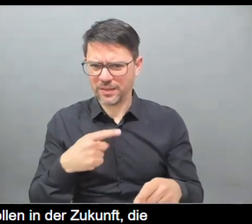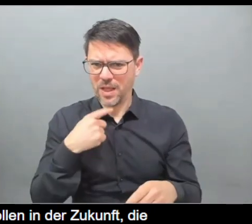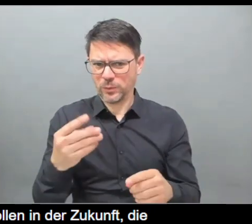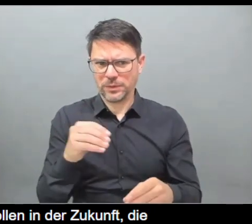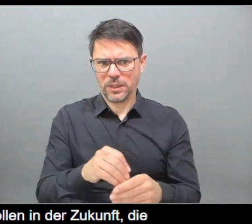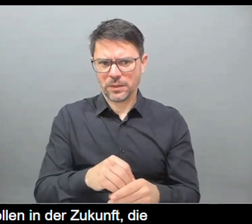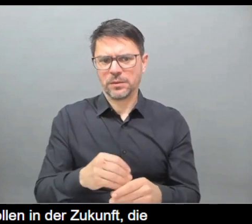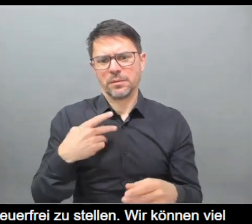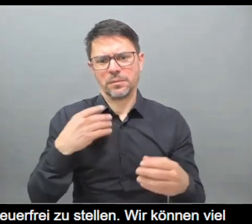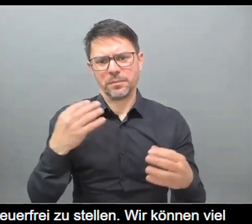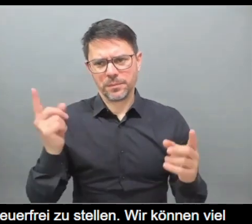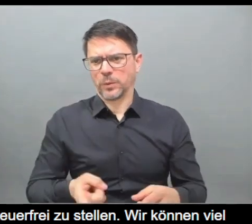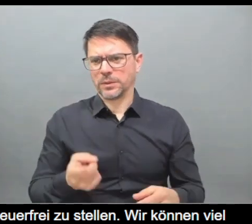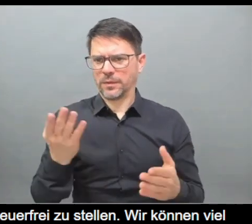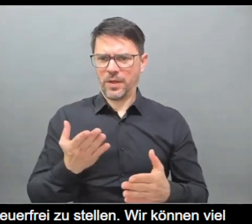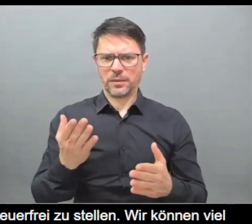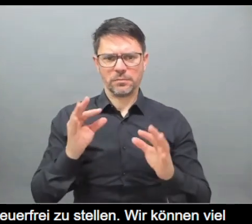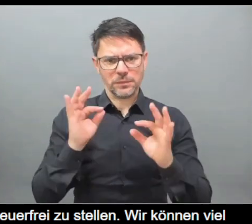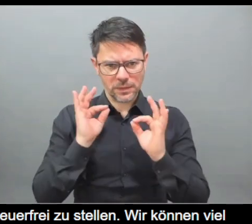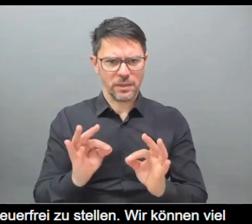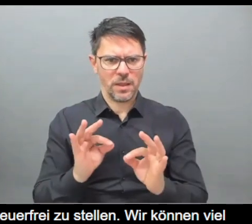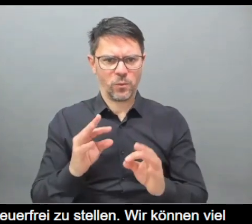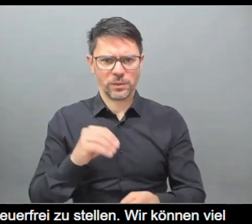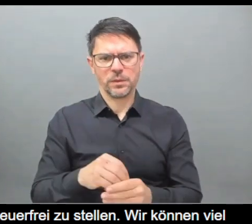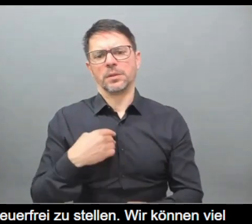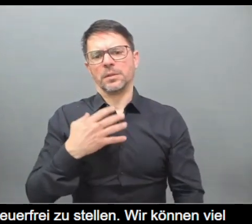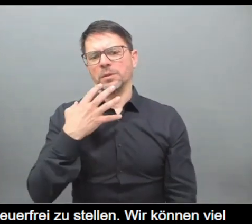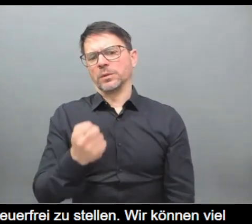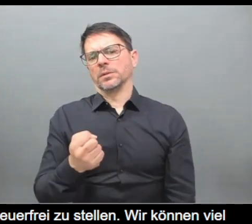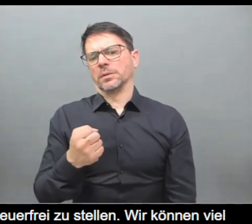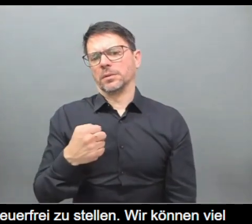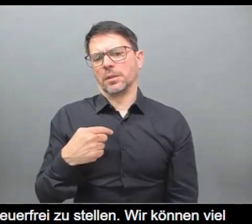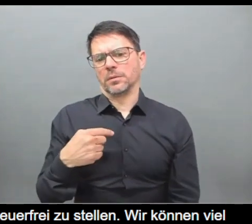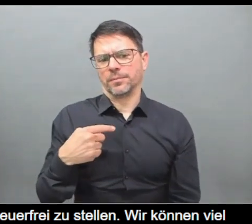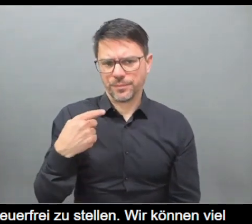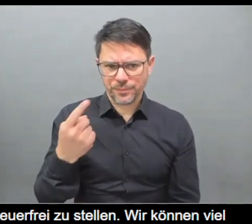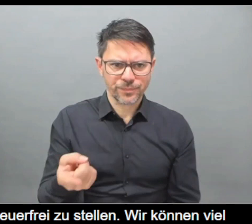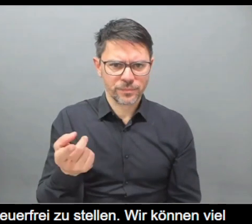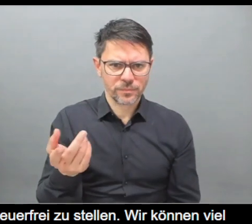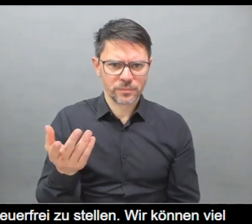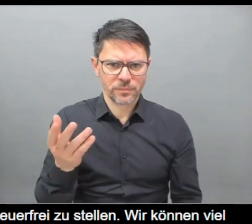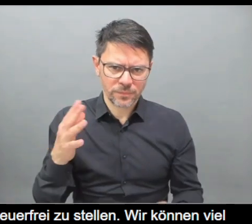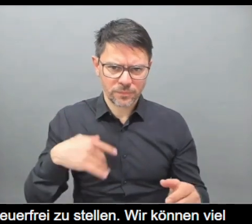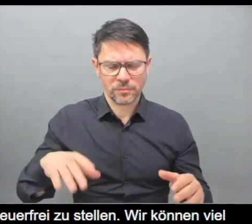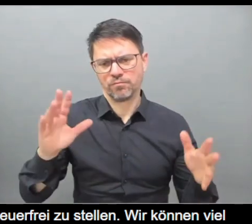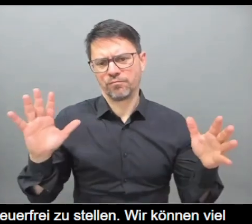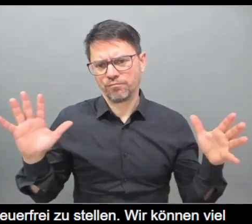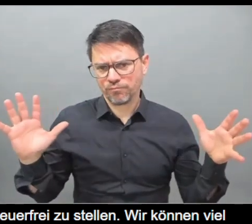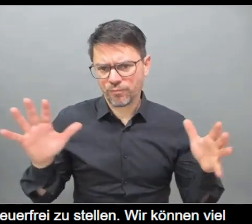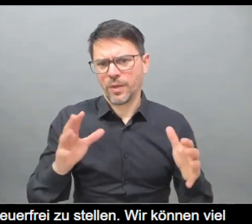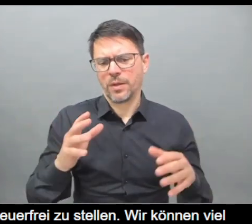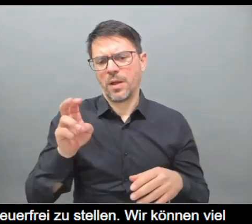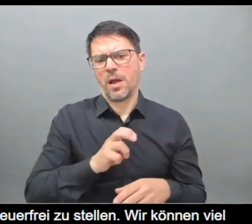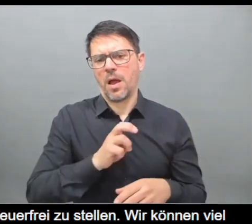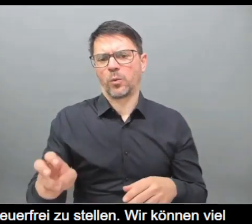sich auf einmal herausgestellt, dass für Kleinkinder keine Herzkatheter mehr da sind, weil die nicht mehr produziert werden. Also man hat gemeint, man tut etwas Gutes,